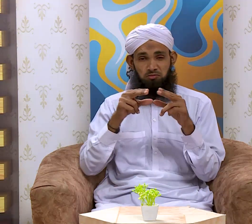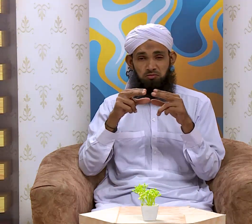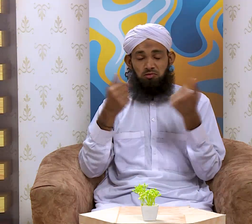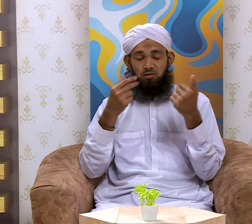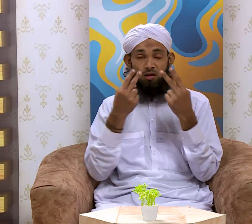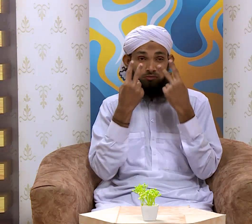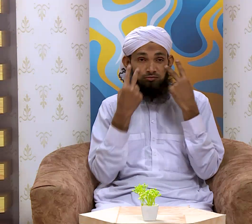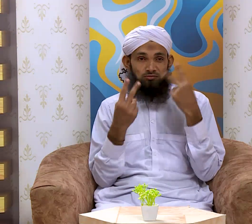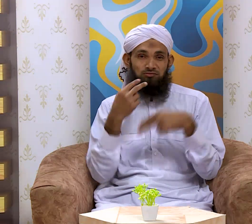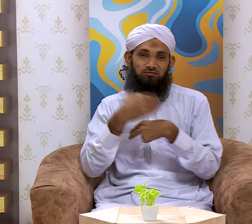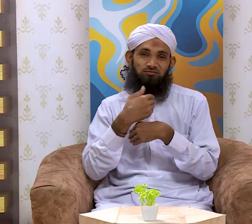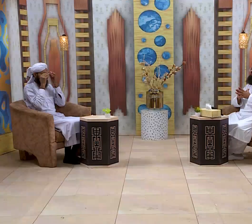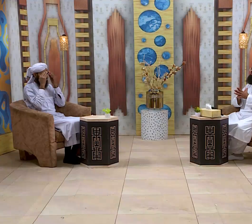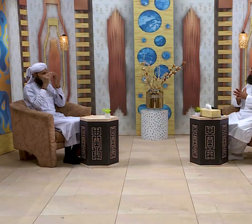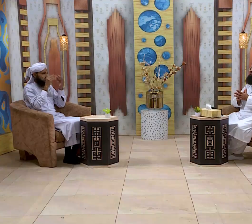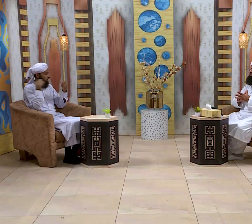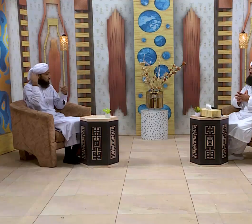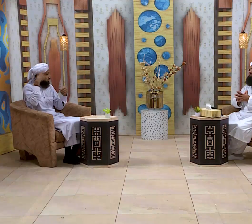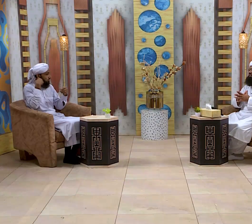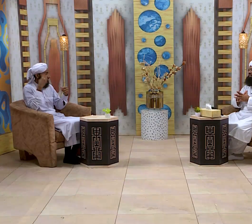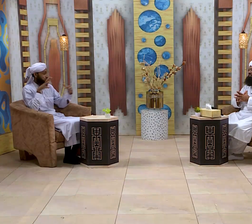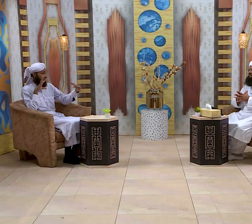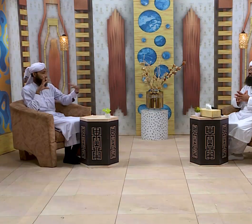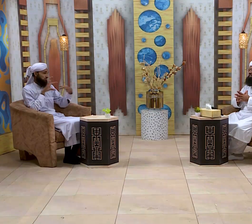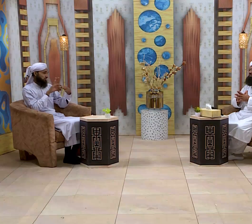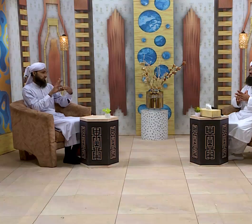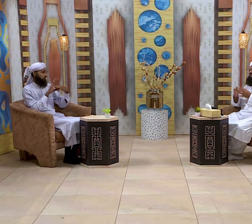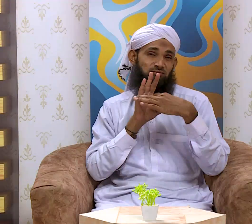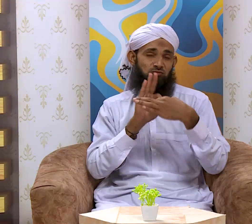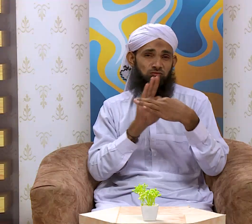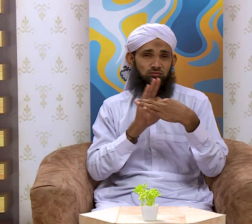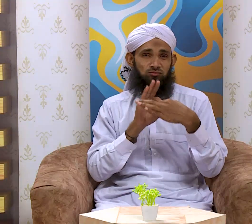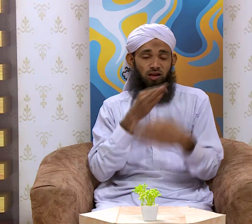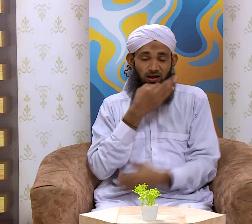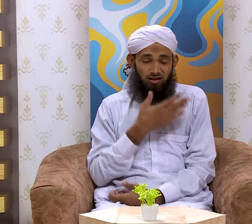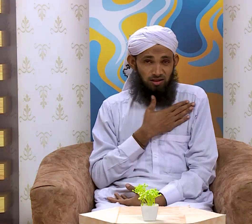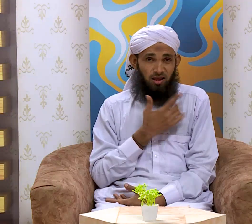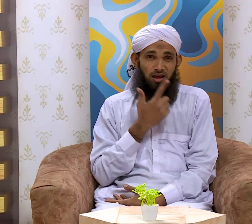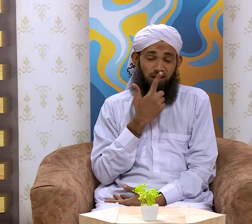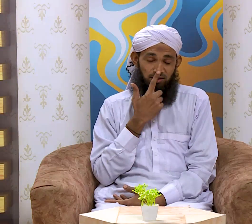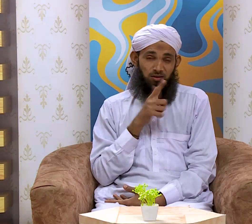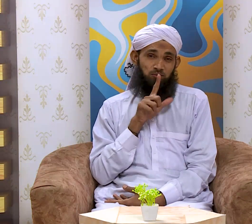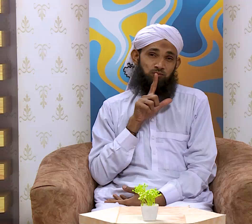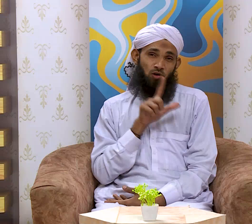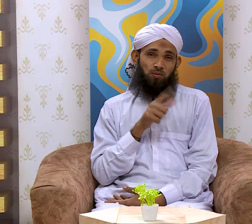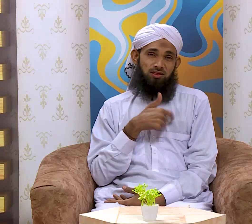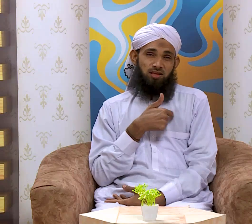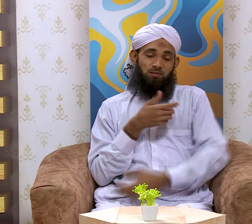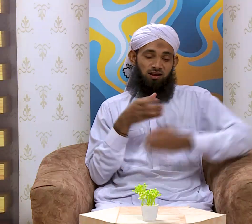سمجھنے کی توفیق عطا فرمائے، حضور پاک صلی اللہ علیہ وآلہ وسلم کی عقیدتوں اور محبتوں کو اپنے دل میں بسانے کی